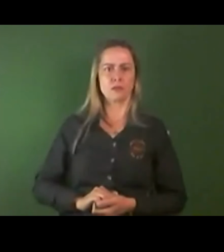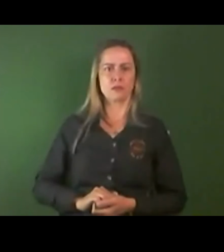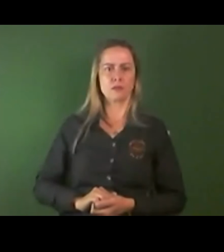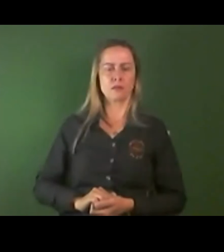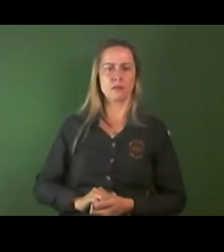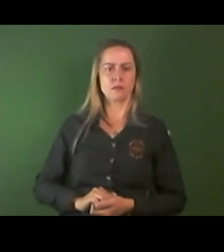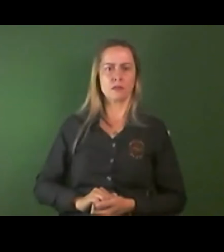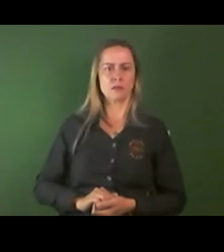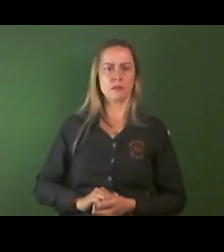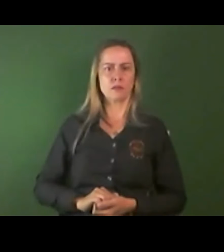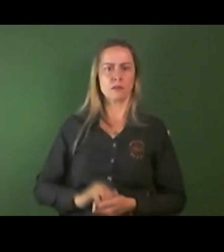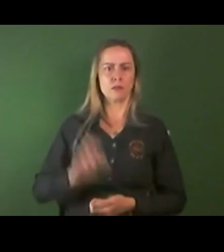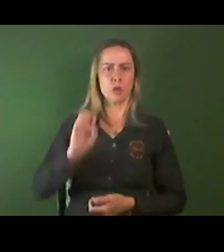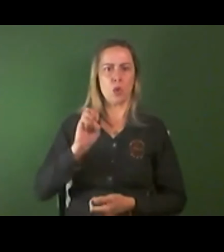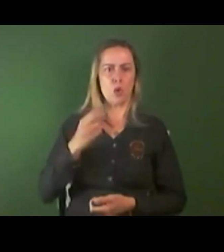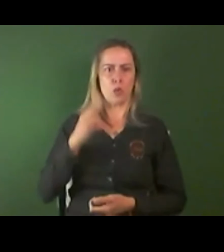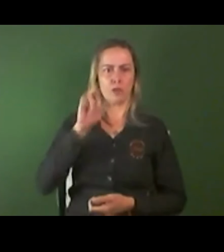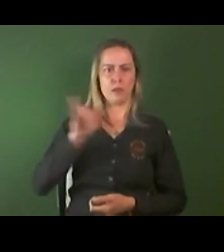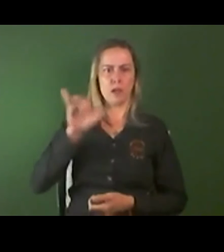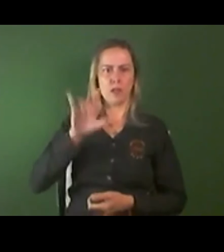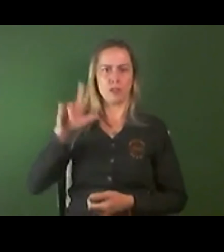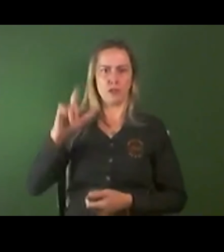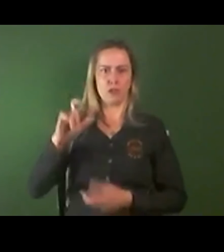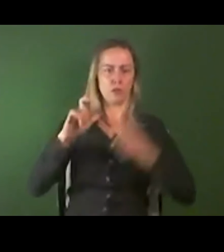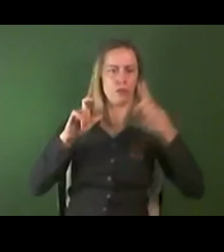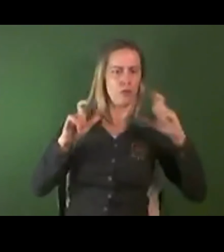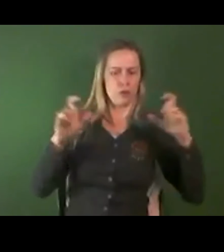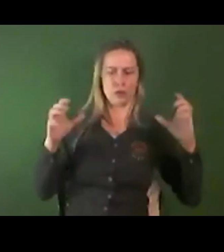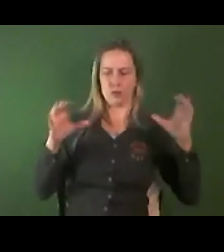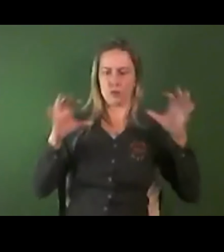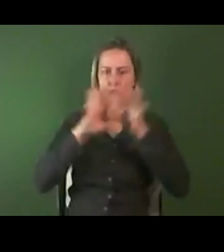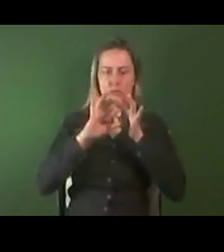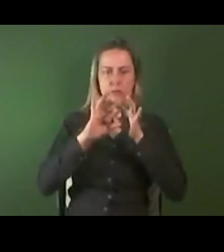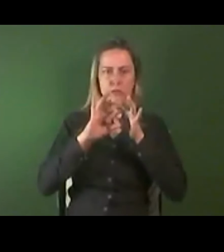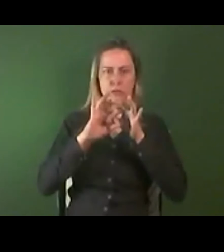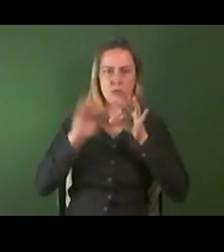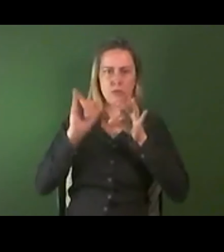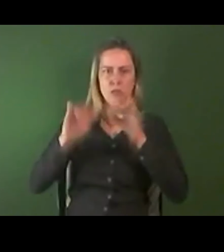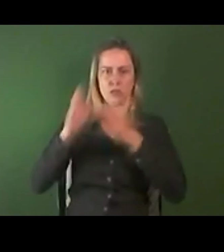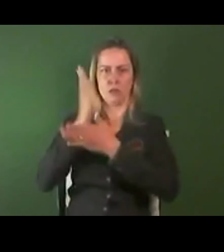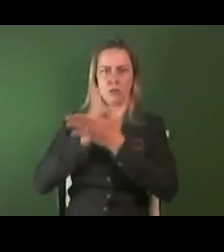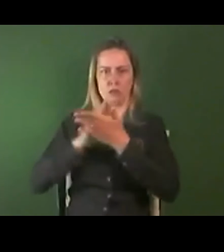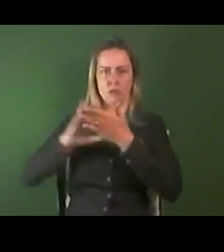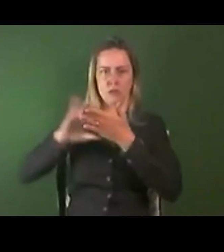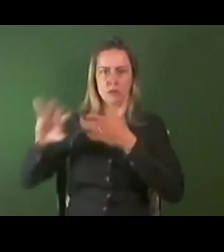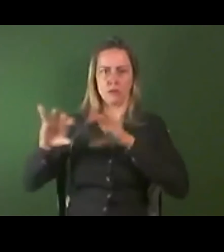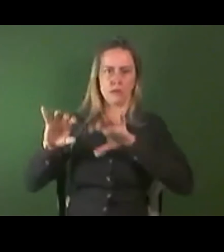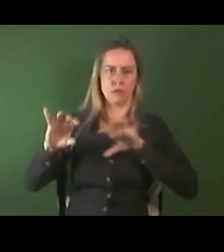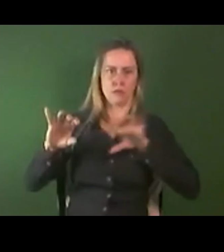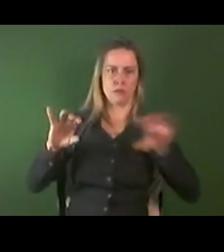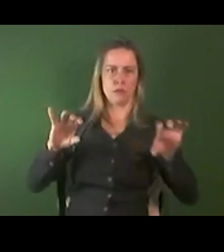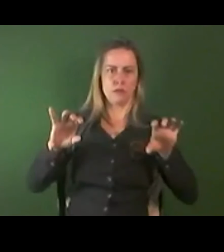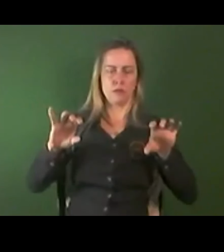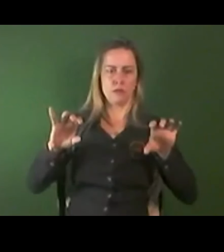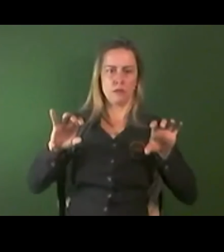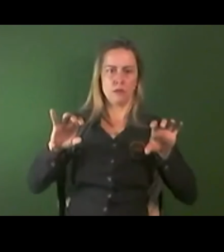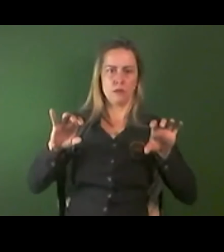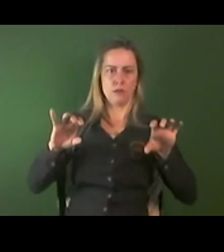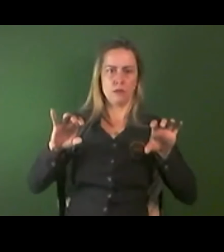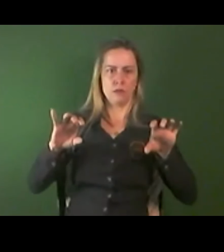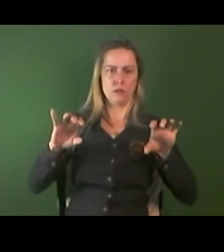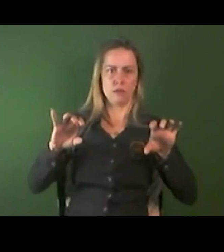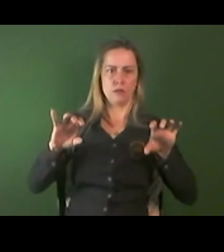Ou quando ele junta essas duas fotografias, né, essas duas imagens, uma imagem de meio fantasmagórica aqui, com esse cara aqui, a